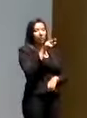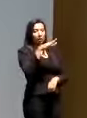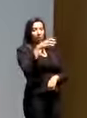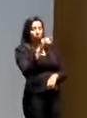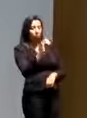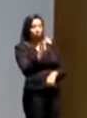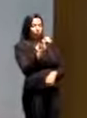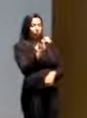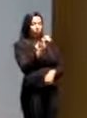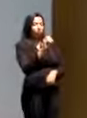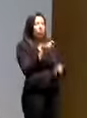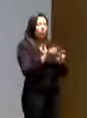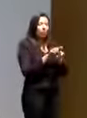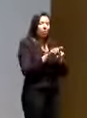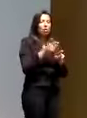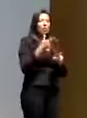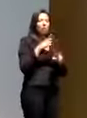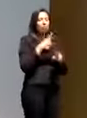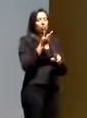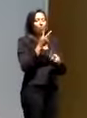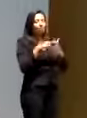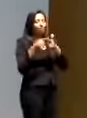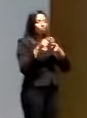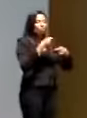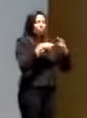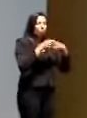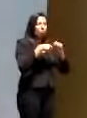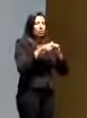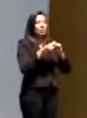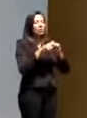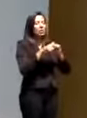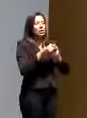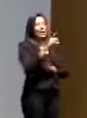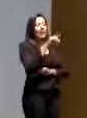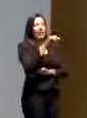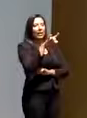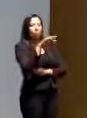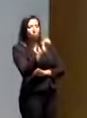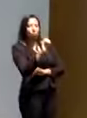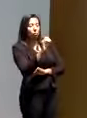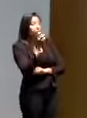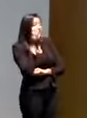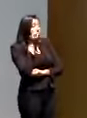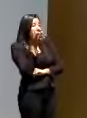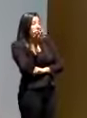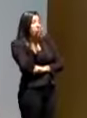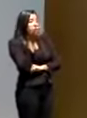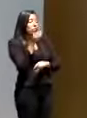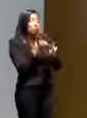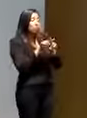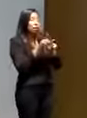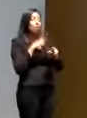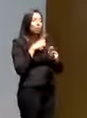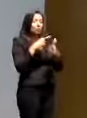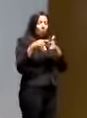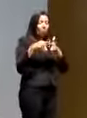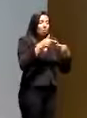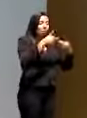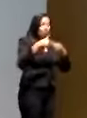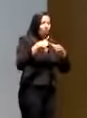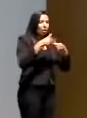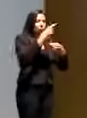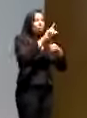conta em aberto, orçamento monetário, crédito fácil, ia resolver o problema da nação, em meia choque do petróleo, fomos